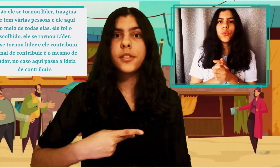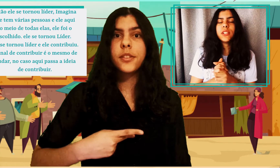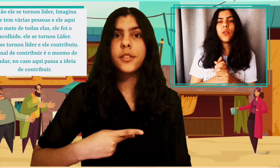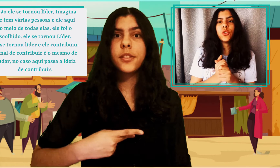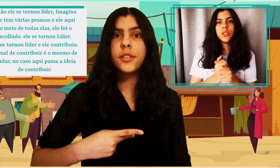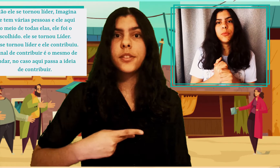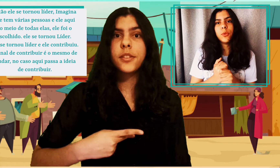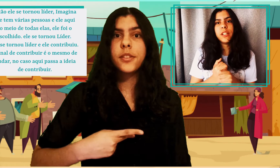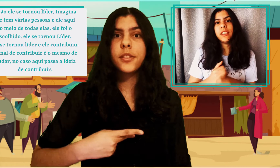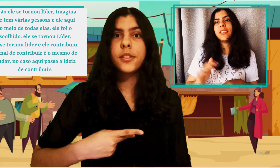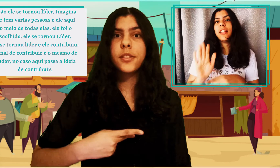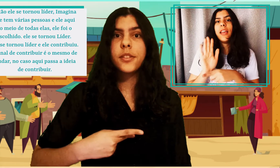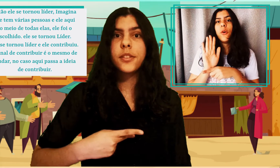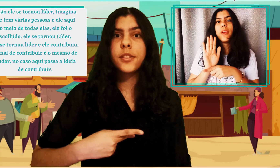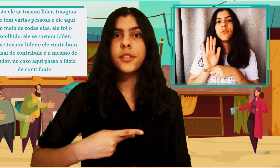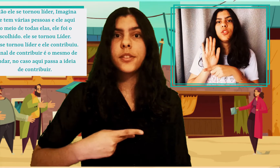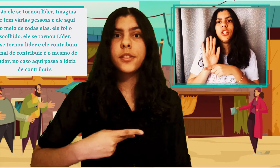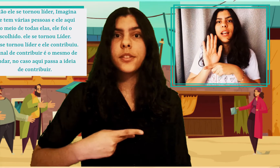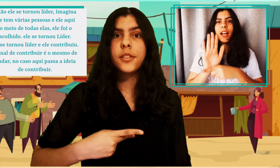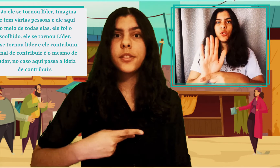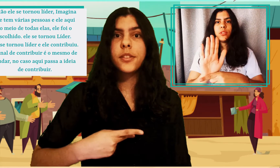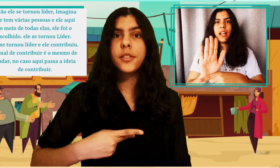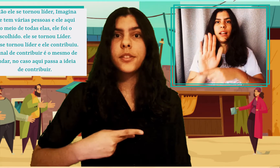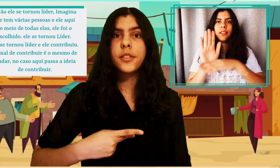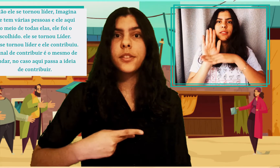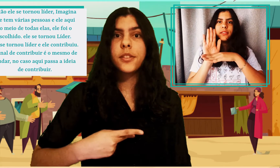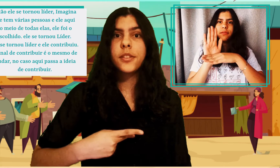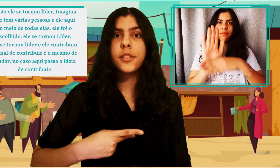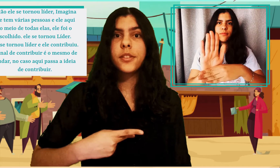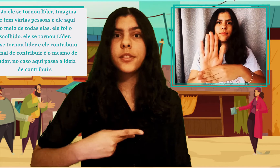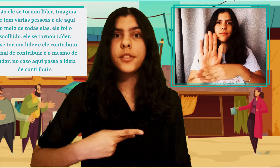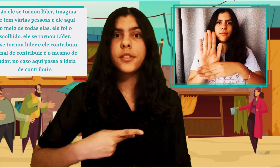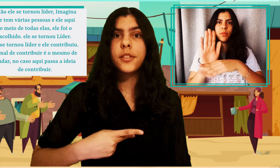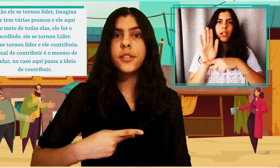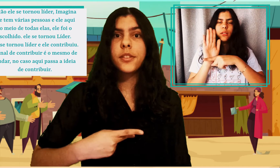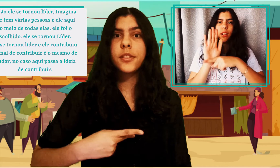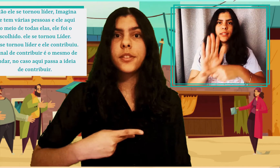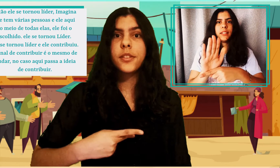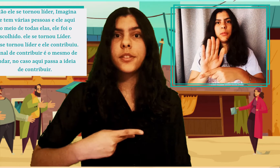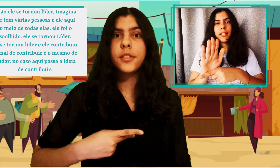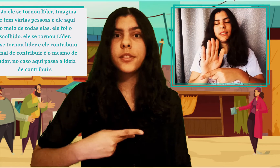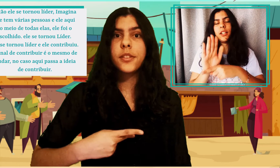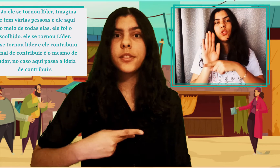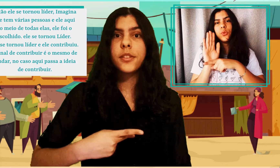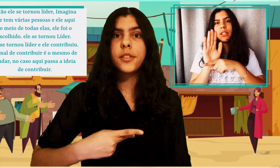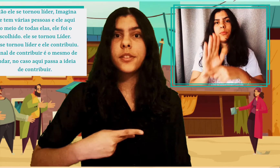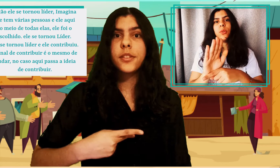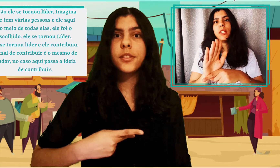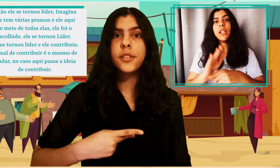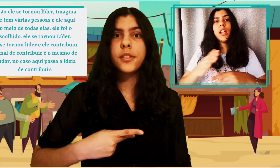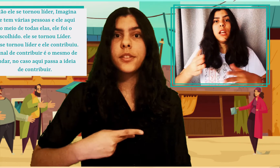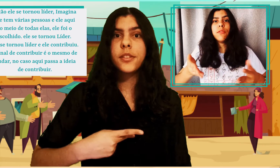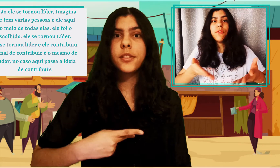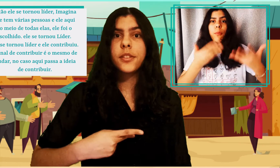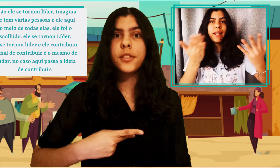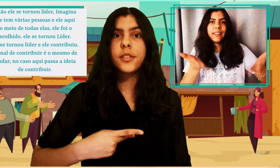contribuiu. O sinal de contribuir é o mesmo de ajudar. No caso aqui, passa a ideia de